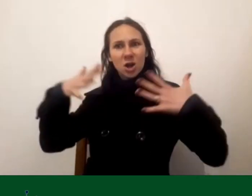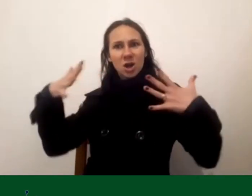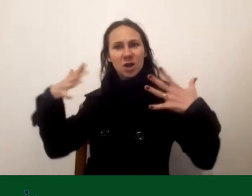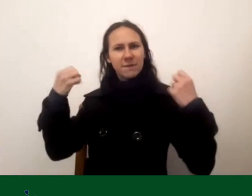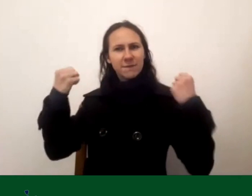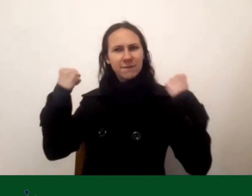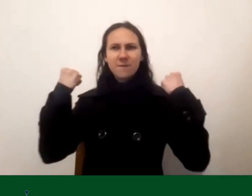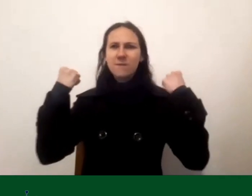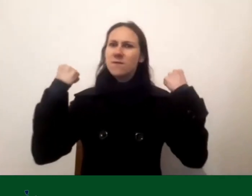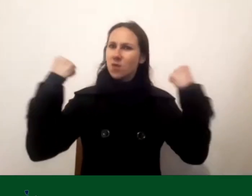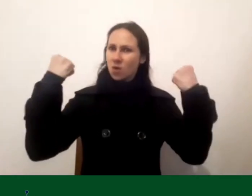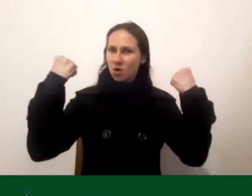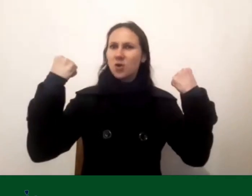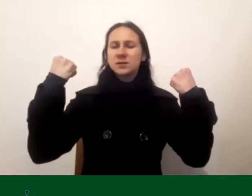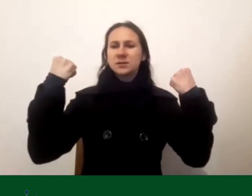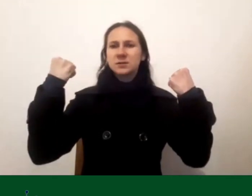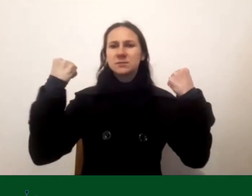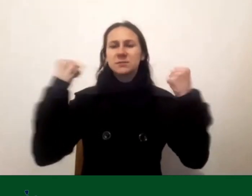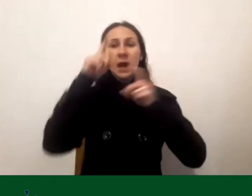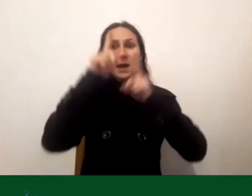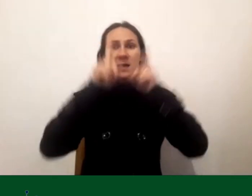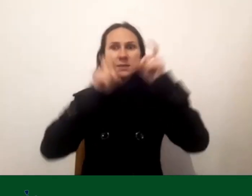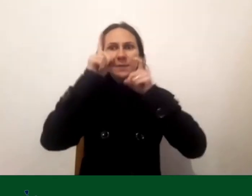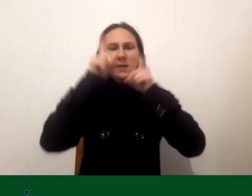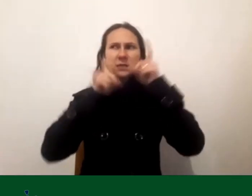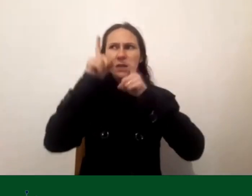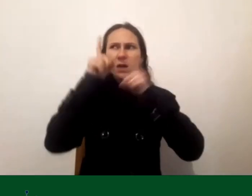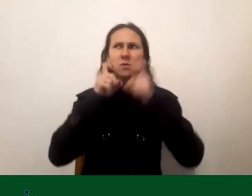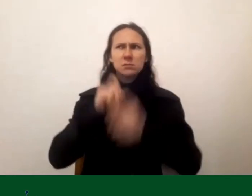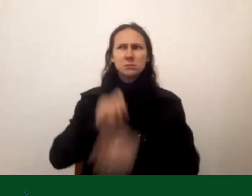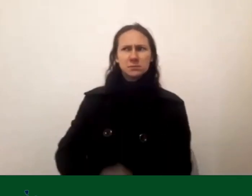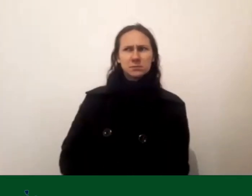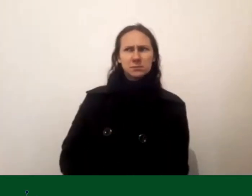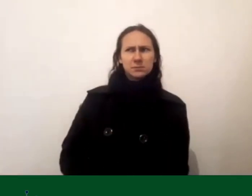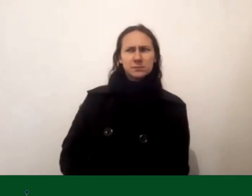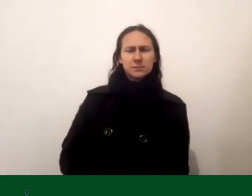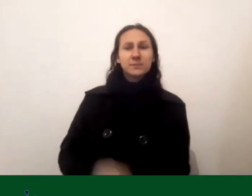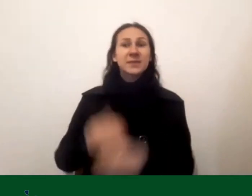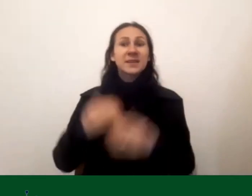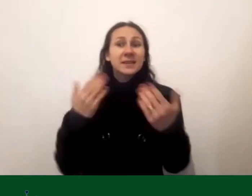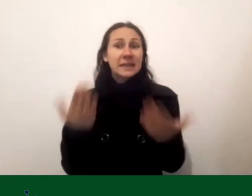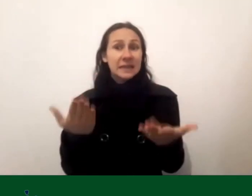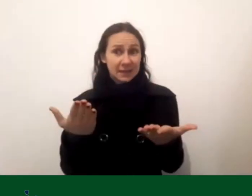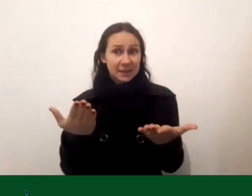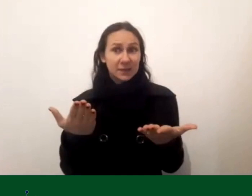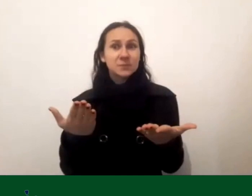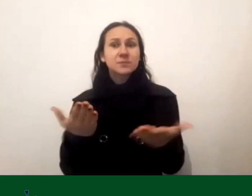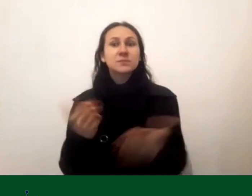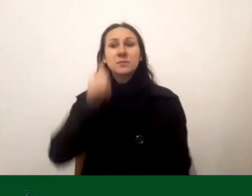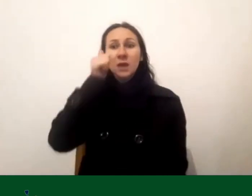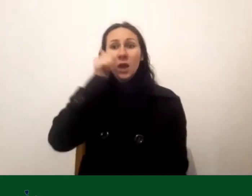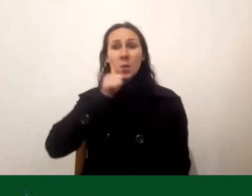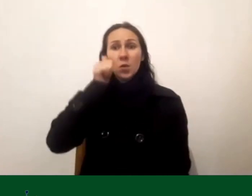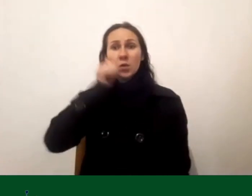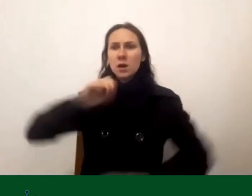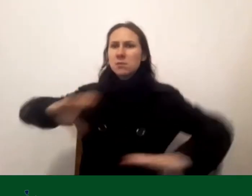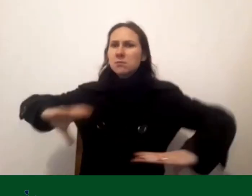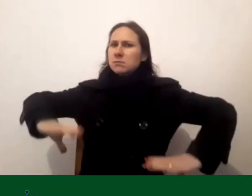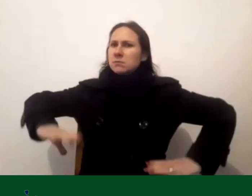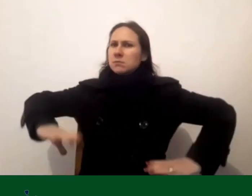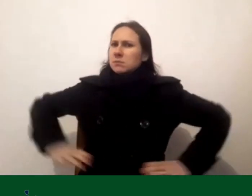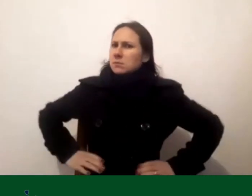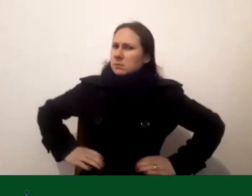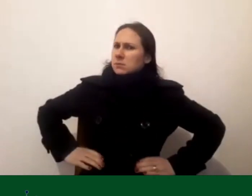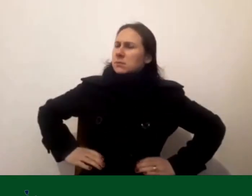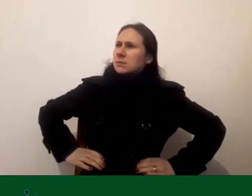forte, com um olhar muito mal-humorado. Ela colocou as mãos na cintura e disse: